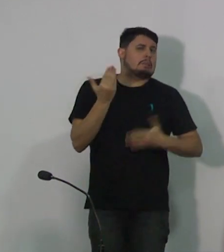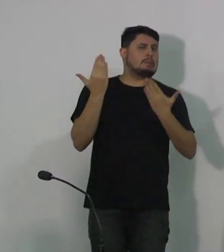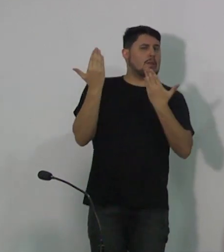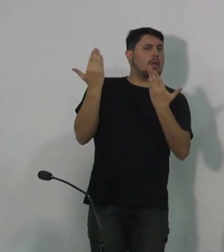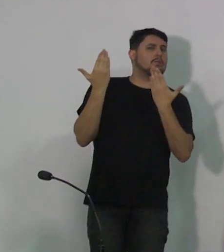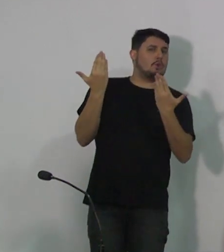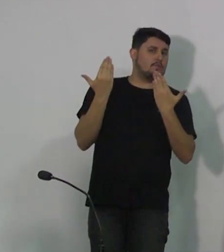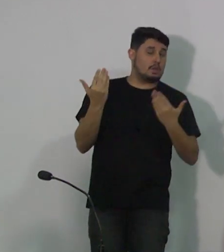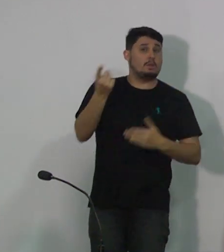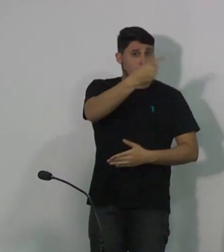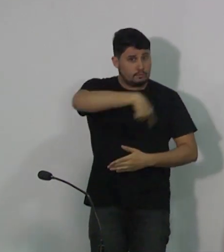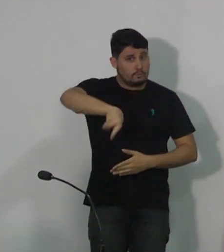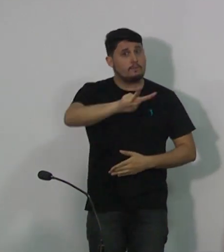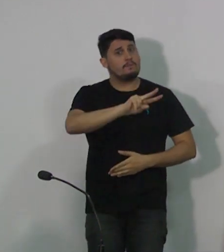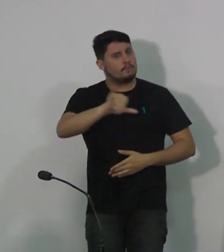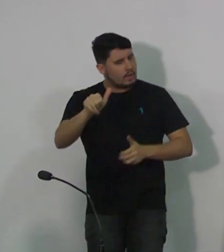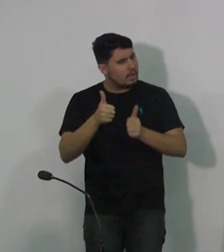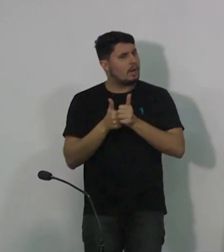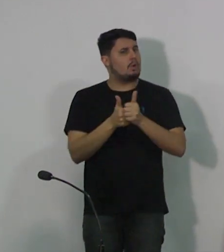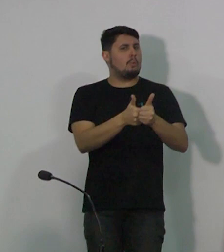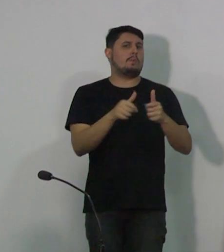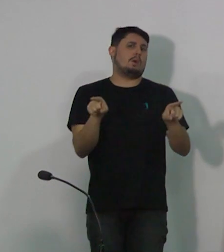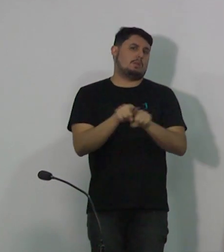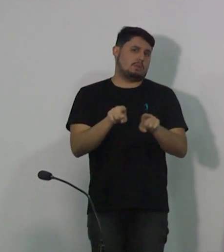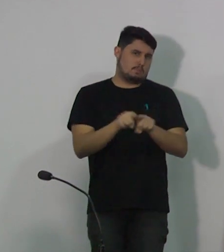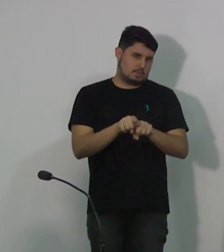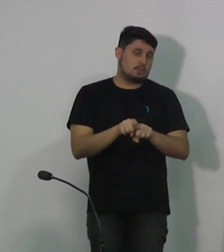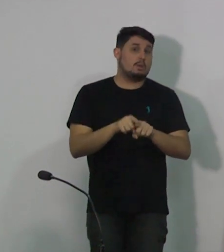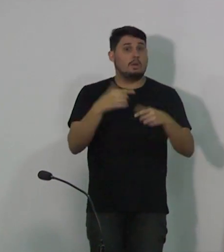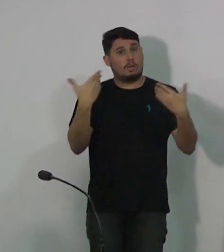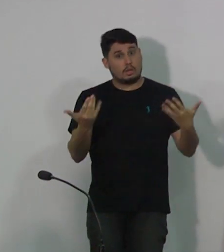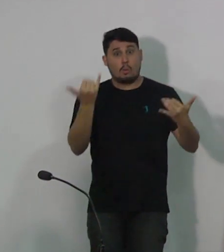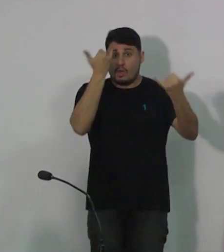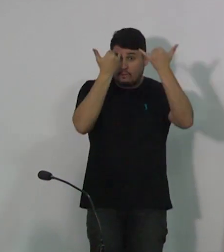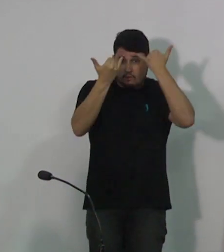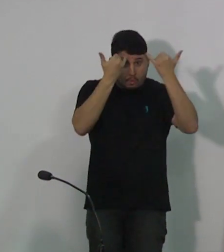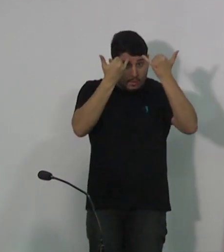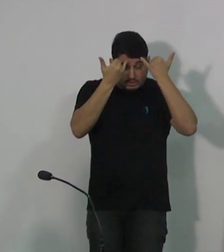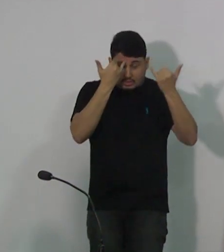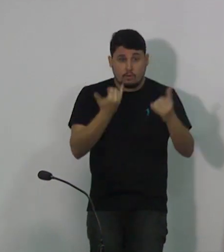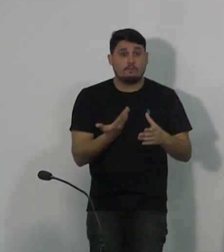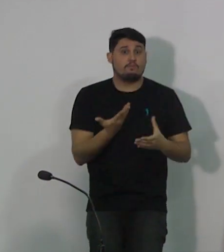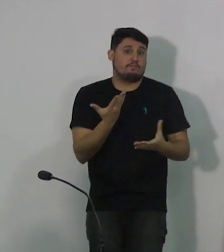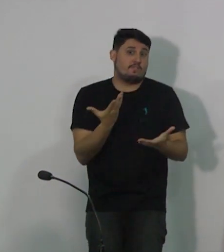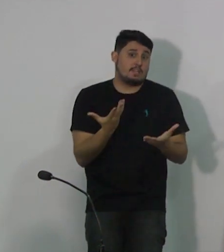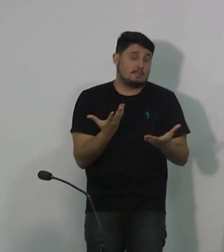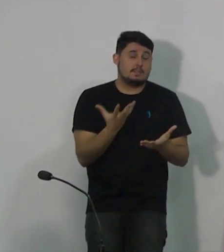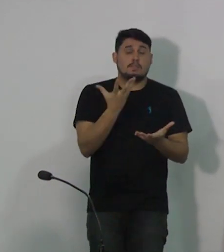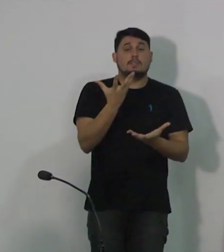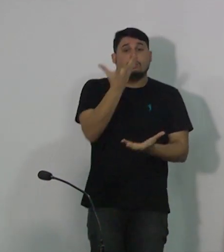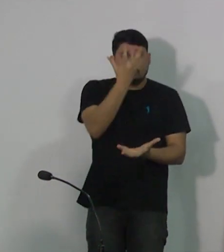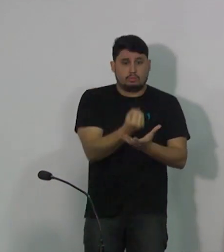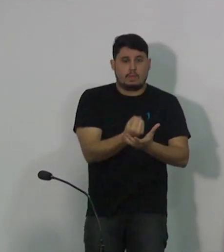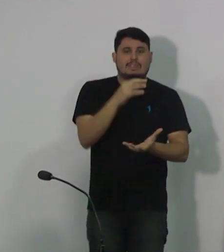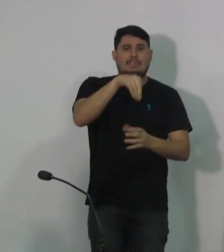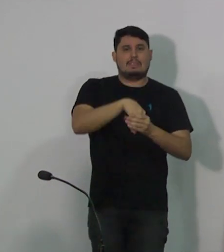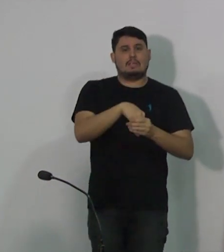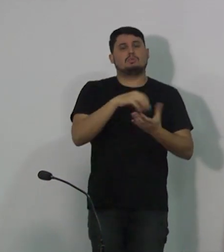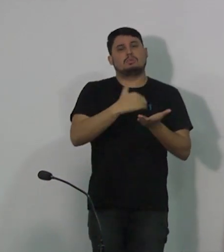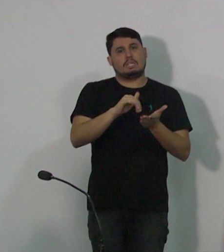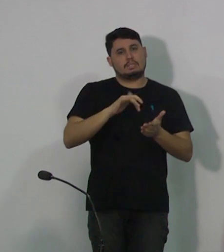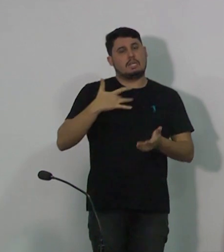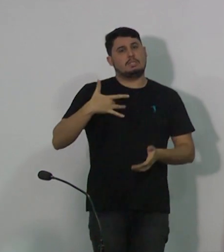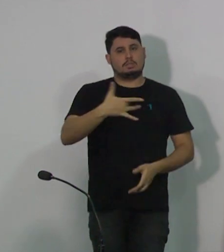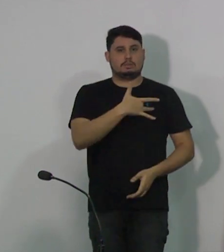vai ficar acompanhando. Então, assim, as informações vão ser centralizadas na Secretaria de Saúde, porque é onde a gente tem que acreditar. A gente tem